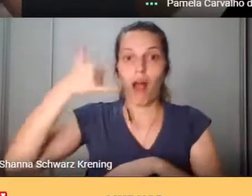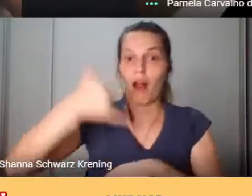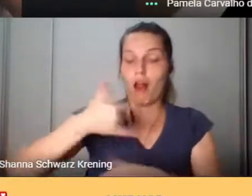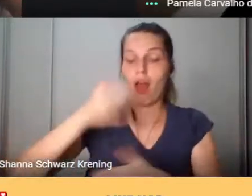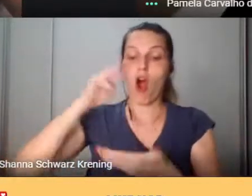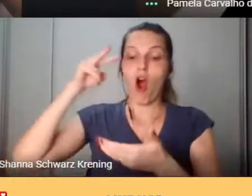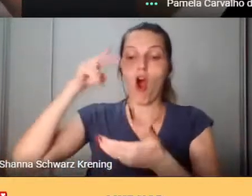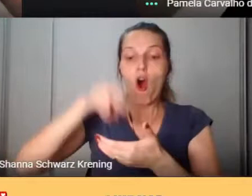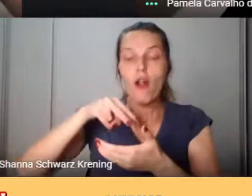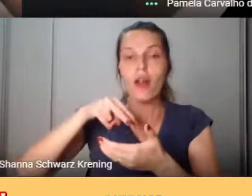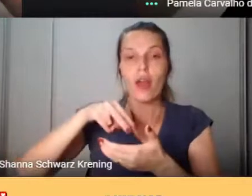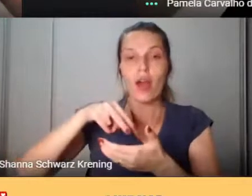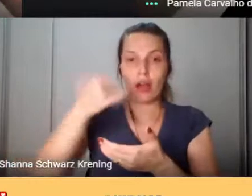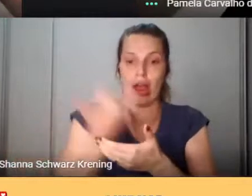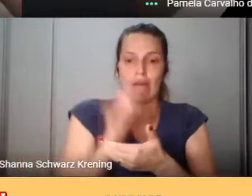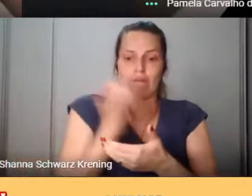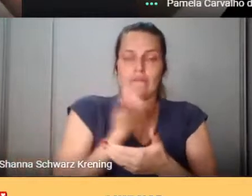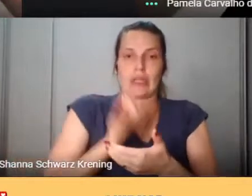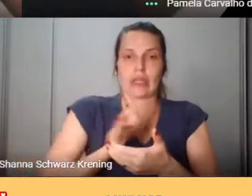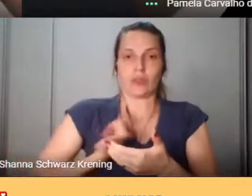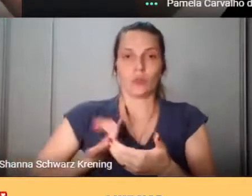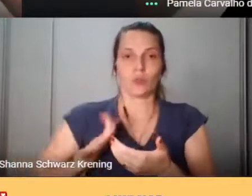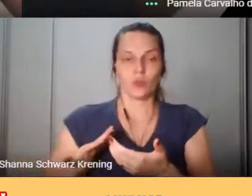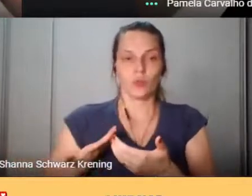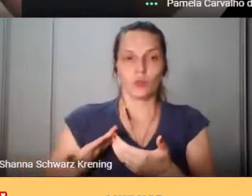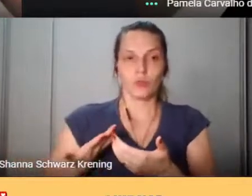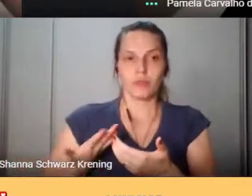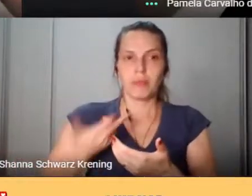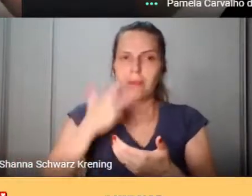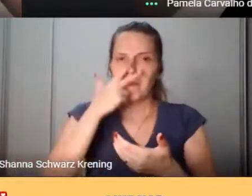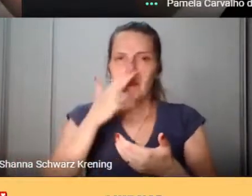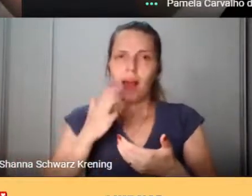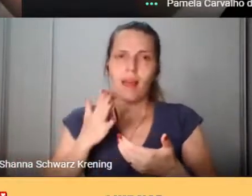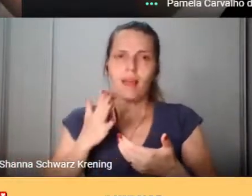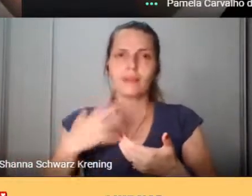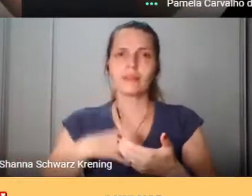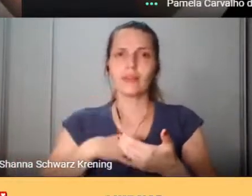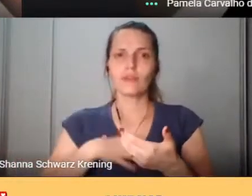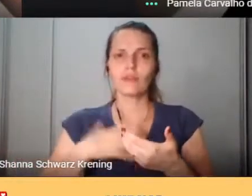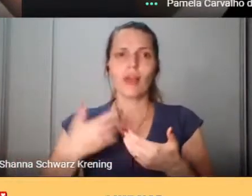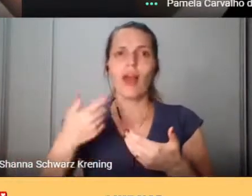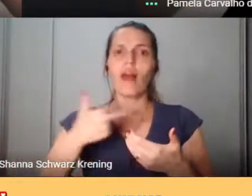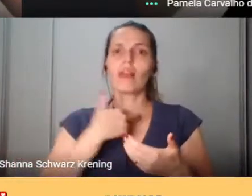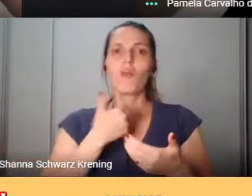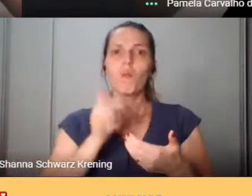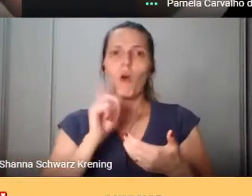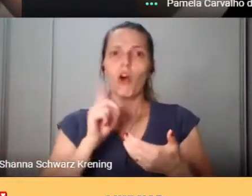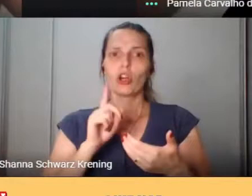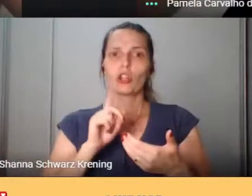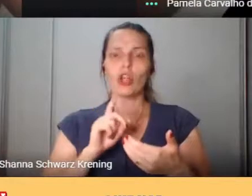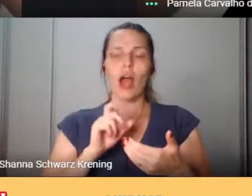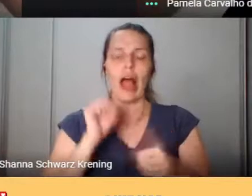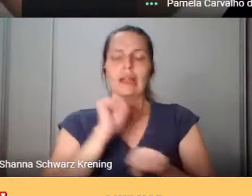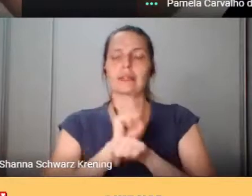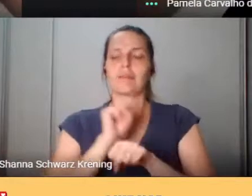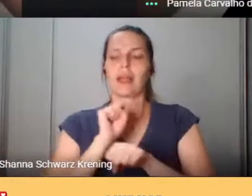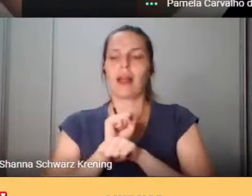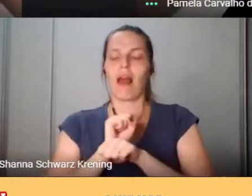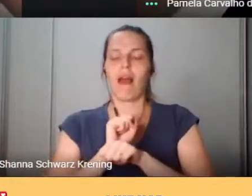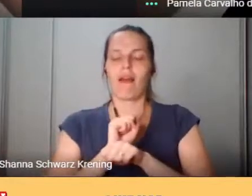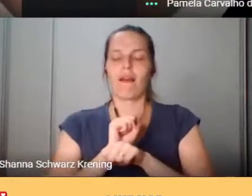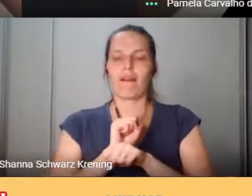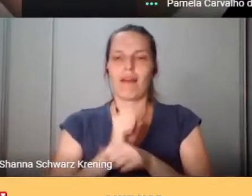ali, e parece que a gente não pode dizer assim, né? Vou esperar. Essa mensagem pode